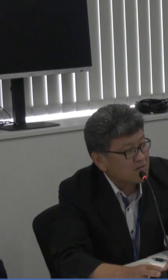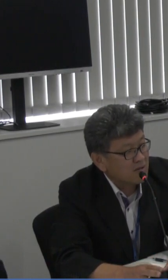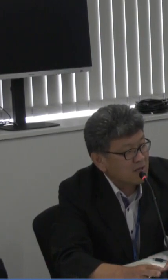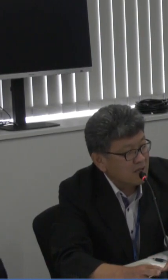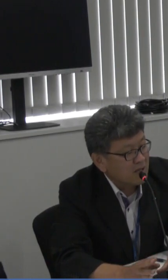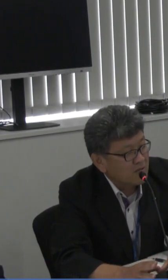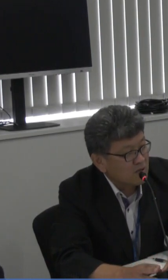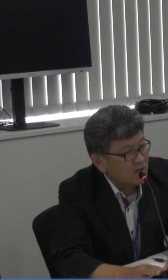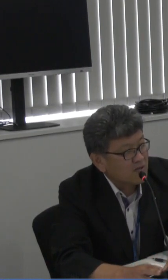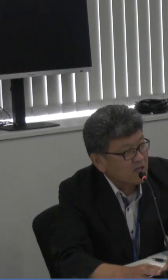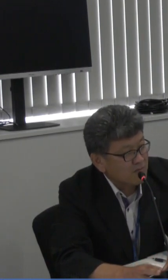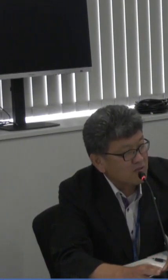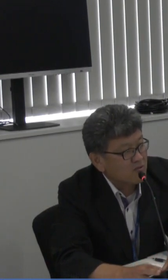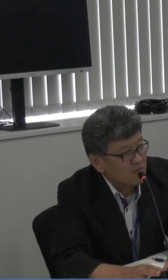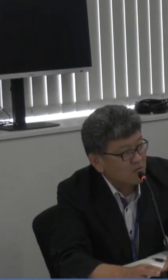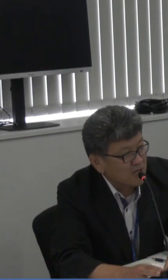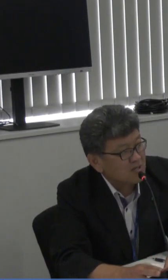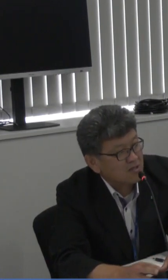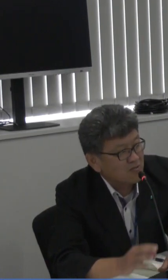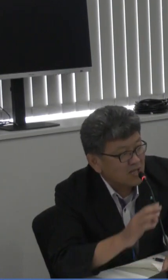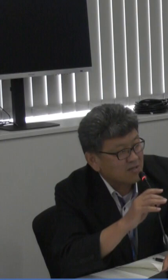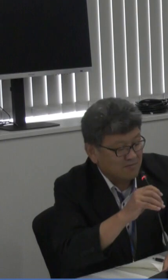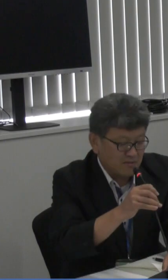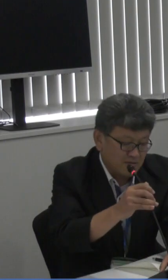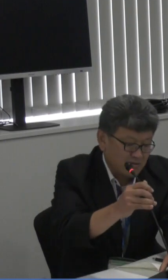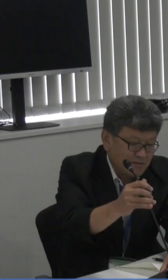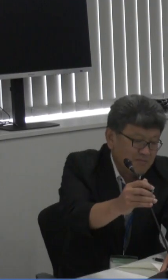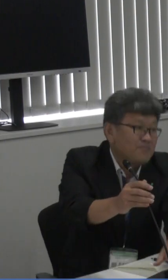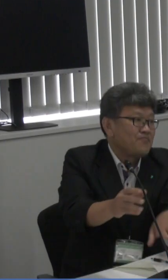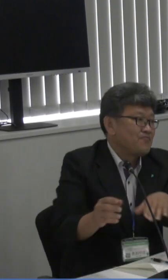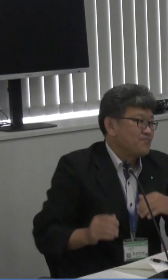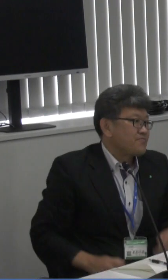通り全額うちの方が負担しますということです。以上です。